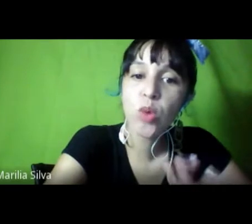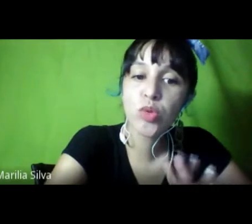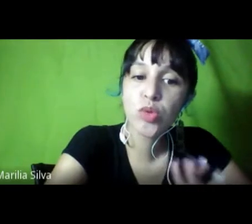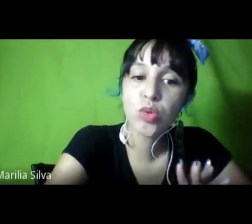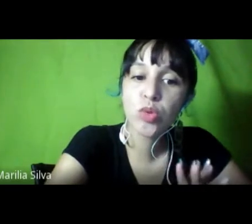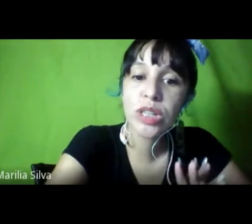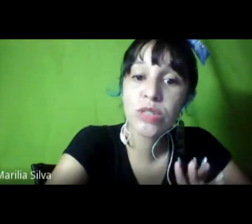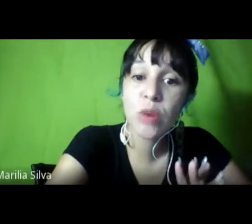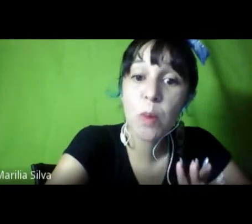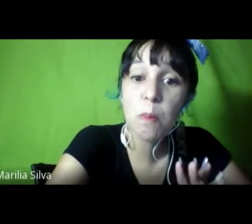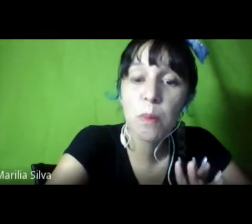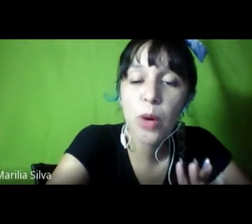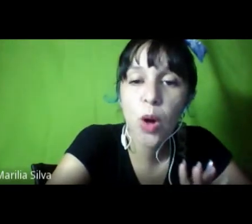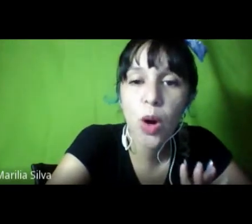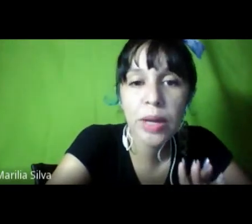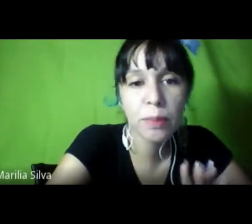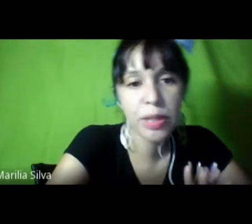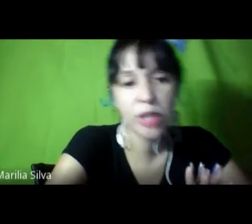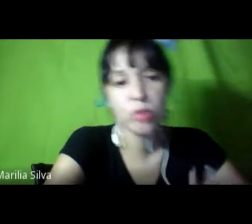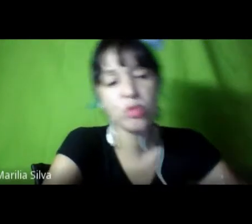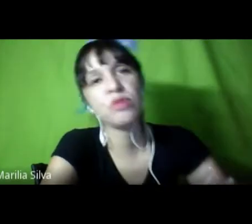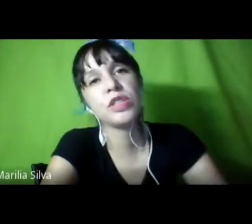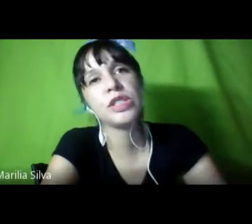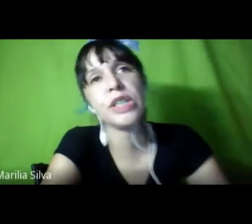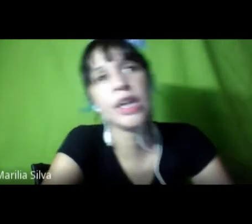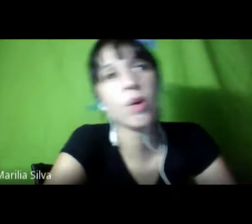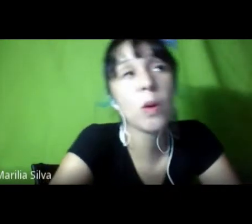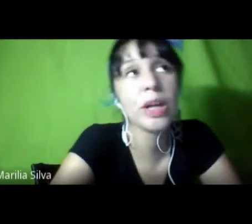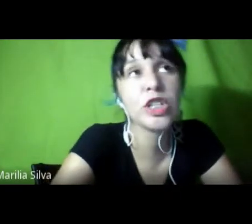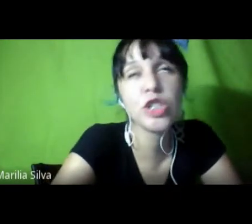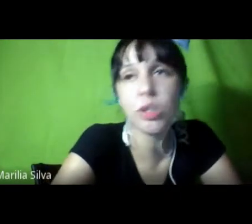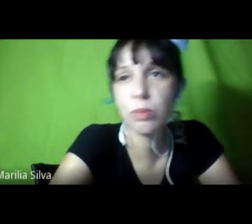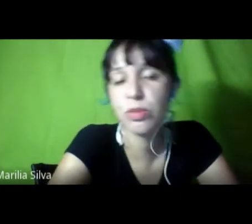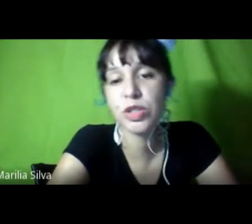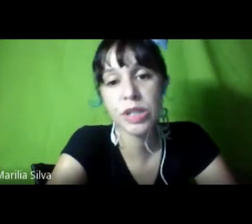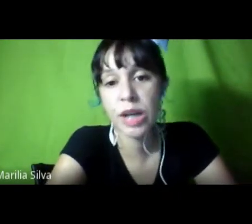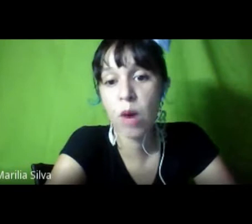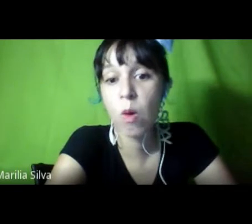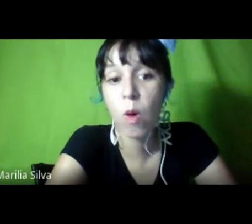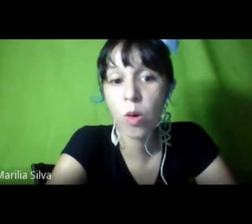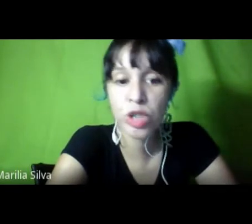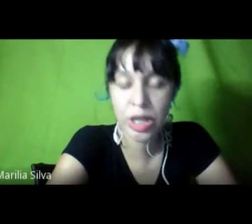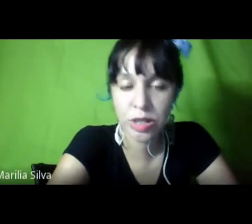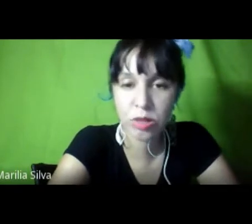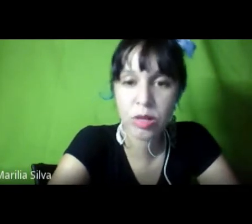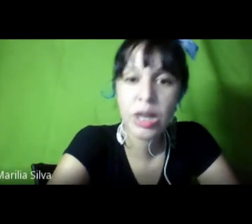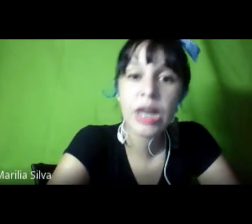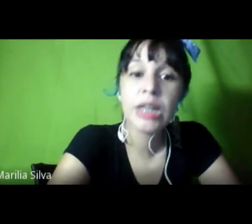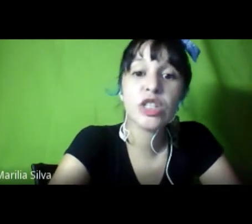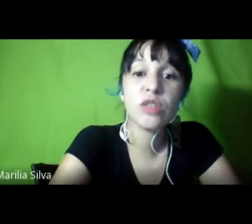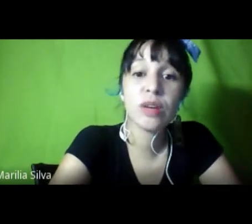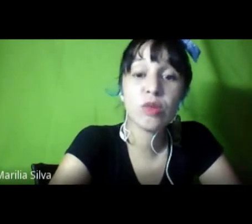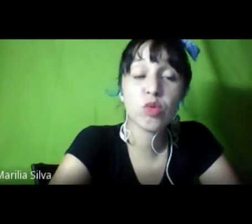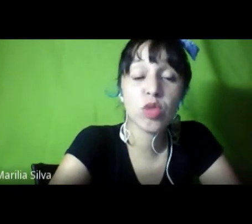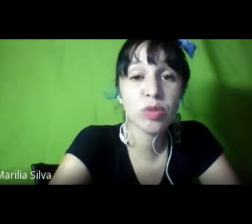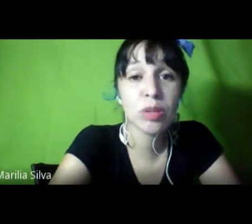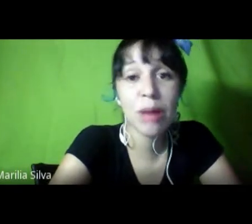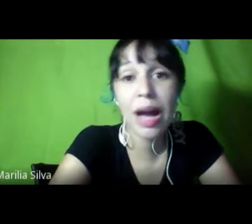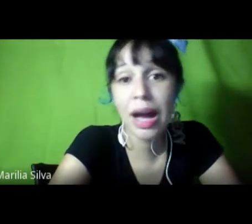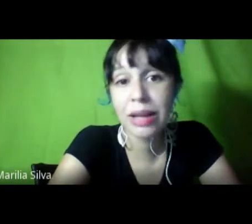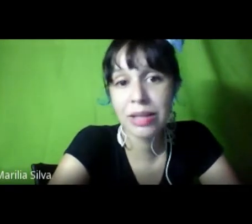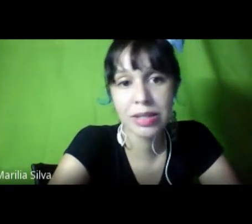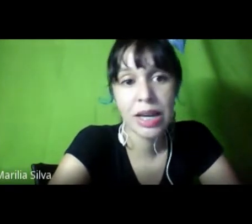então, os surdos eles foram proibidos de fazer qualquer tipo de sinal ou gesto. E eles tiveram suas